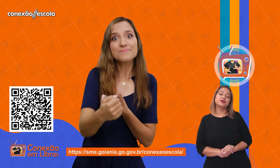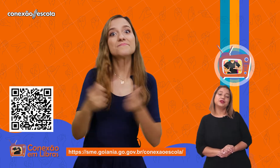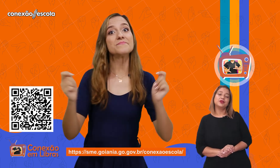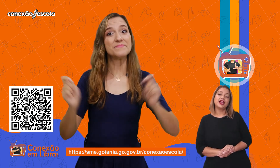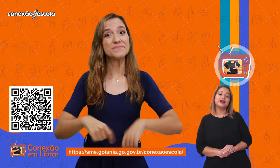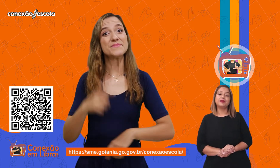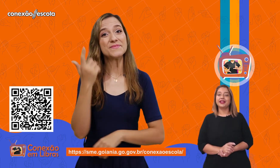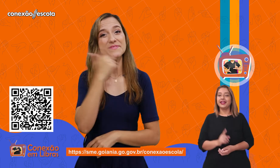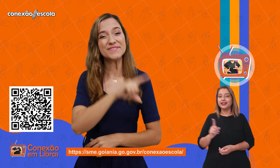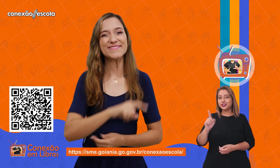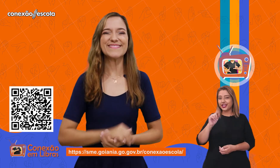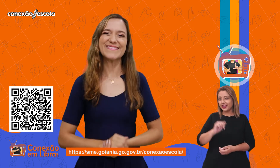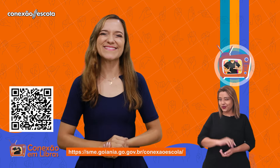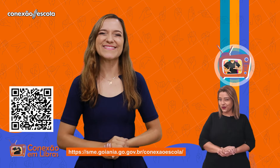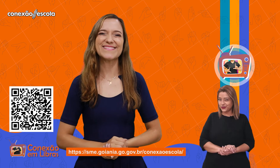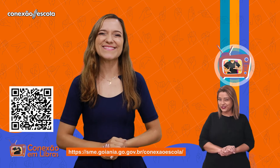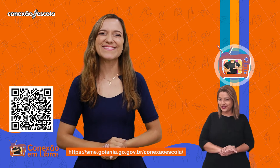seu celular para este QR Code.